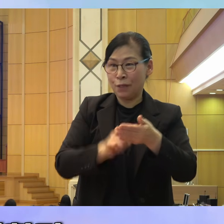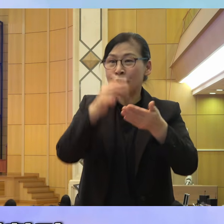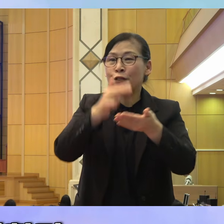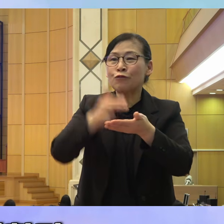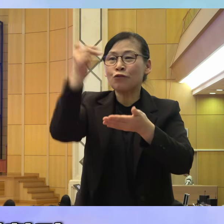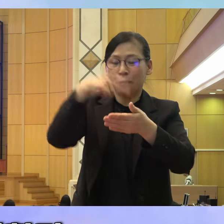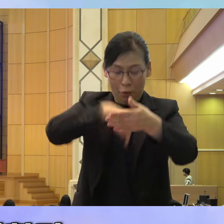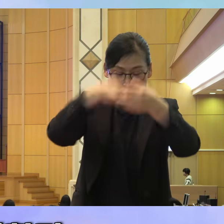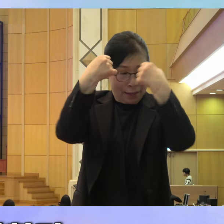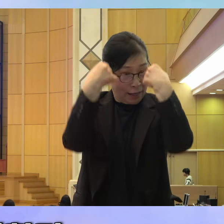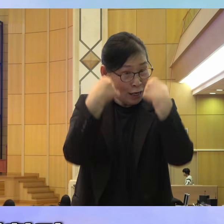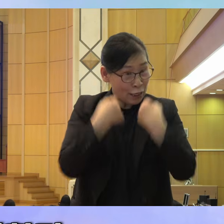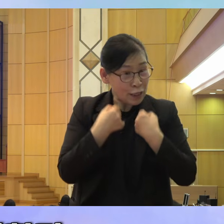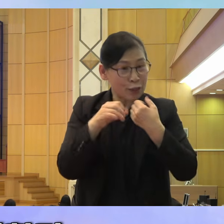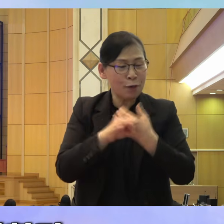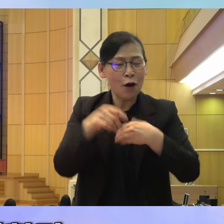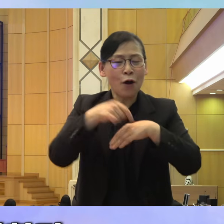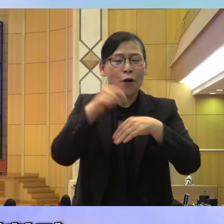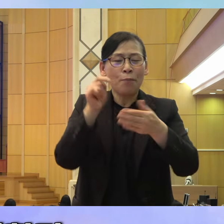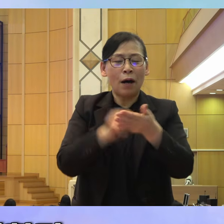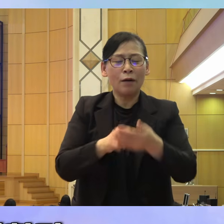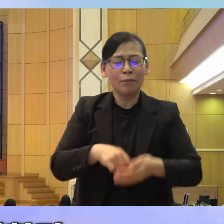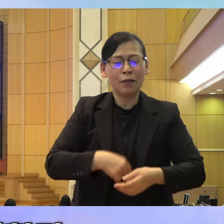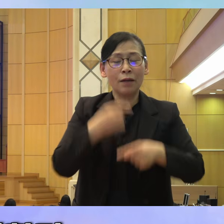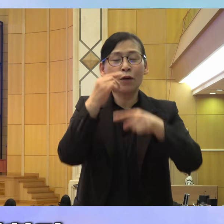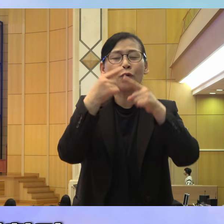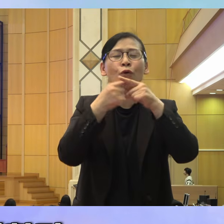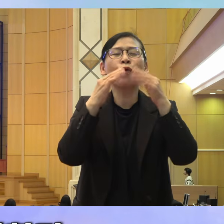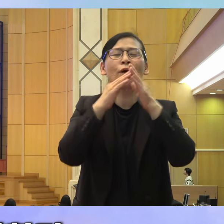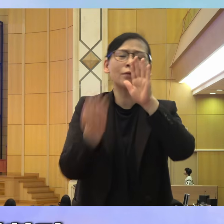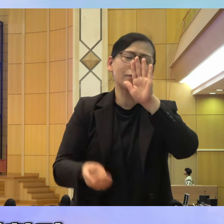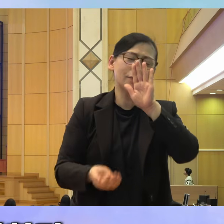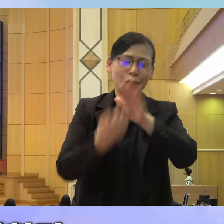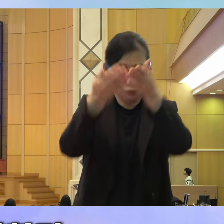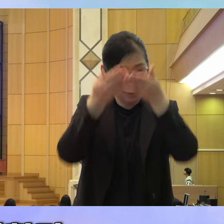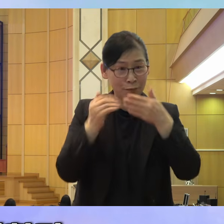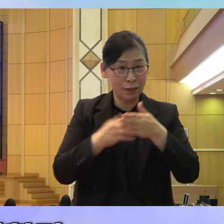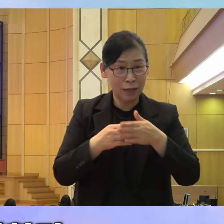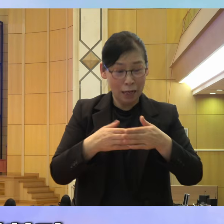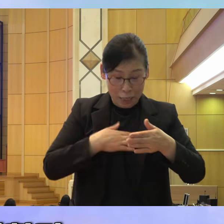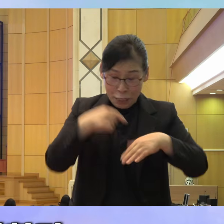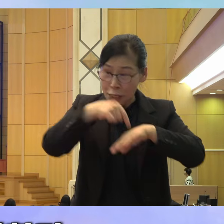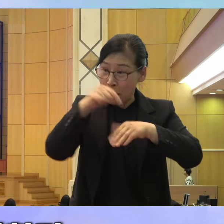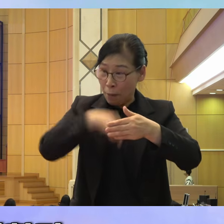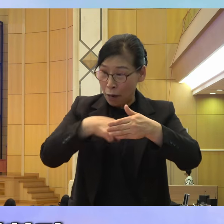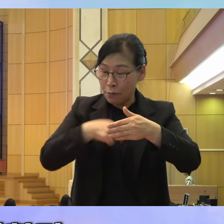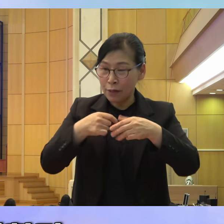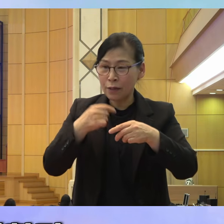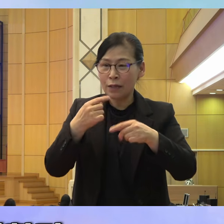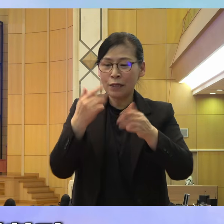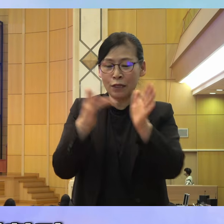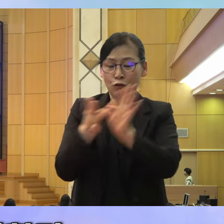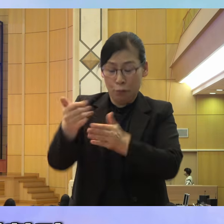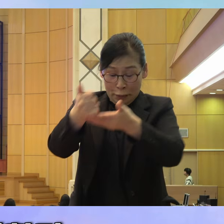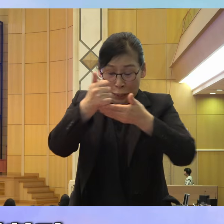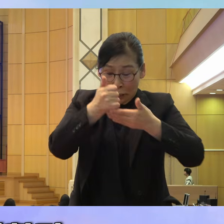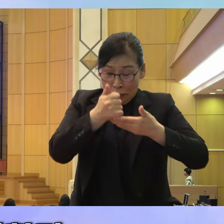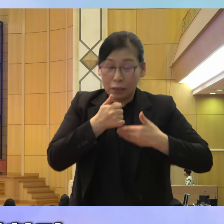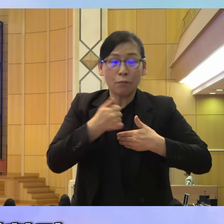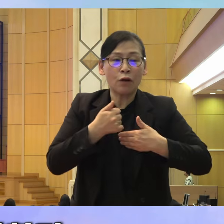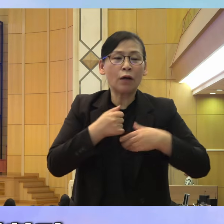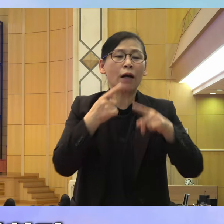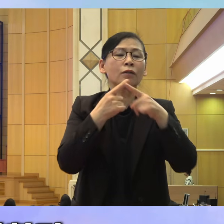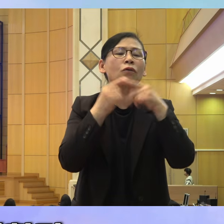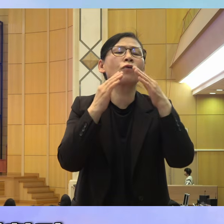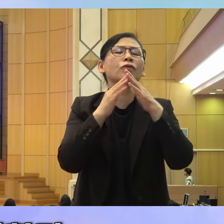주님이 계시면 마음이 성전이 되는 겁니다. 성전. 거룩한 마음이 되어서